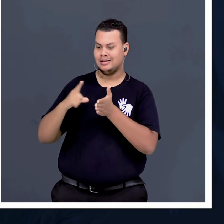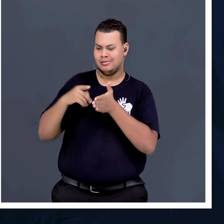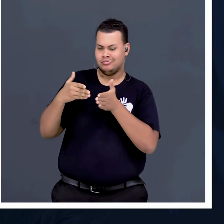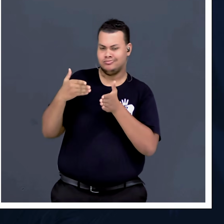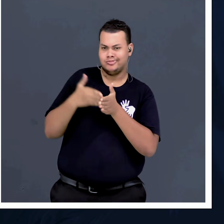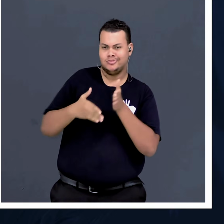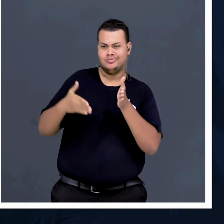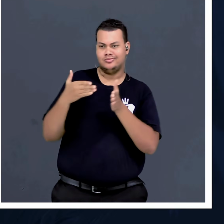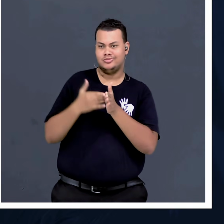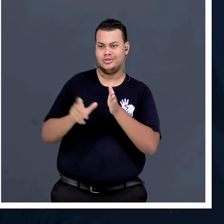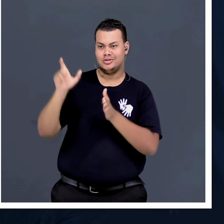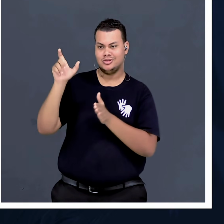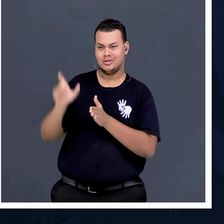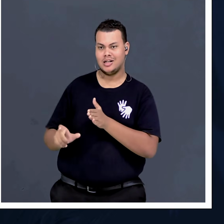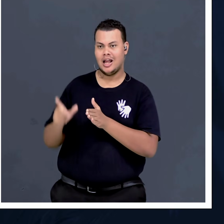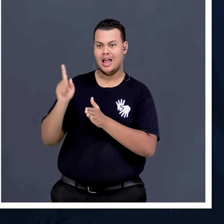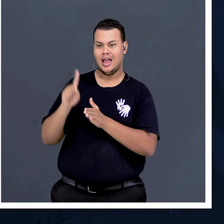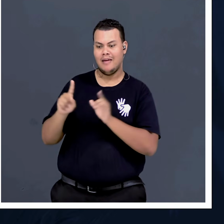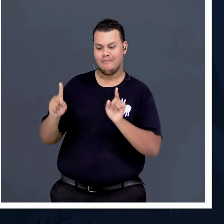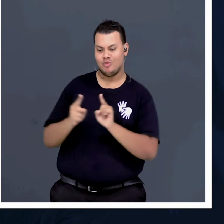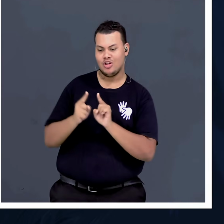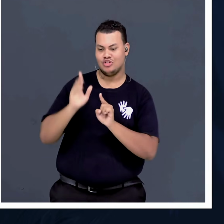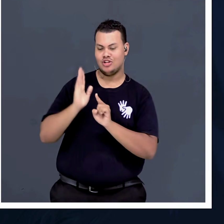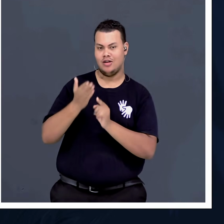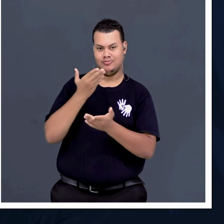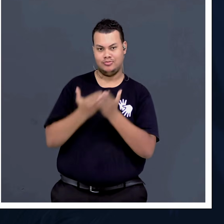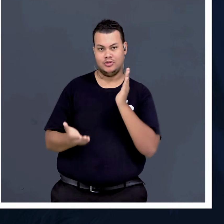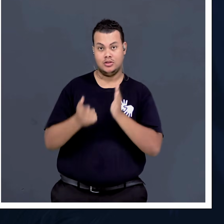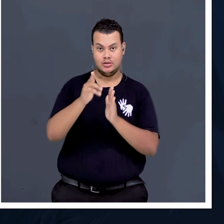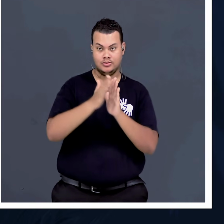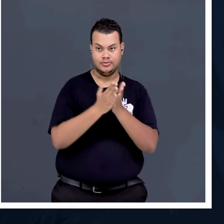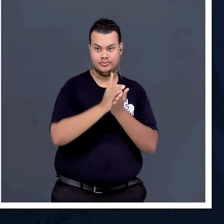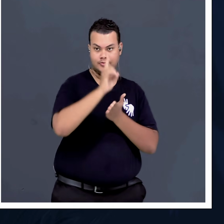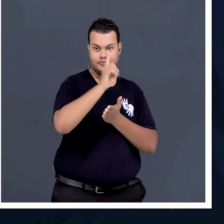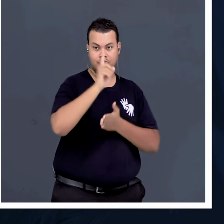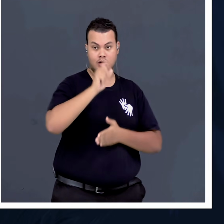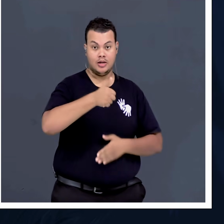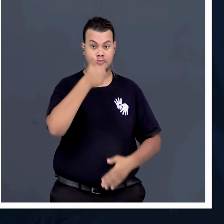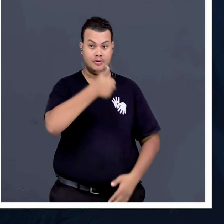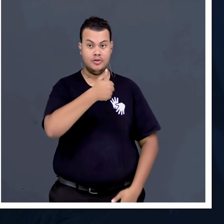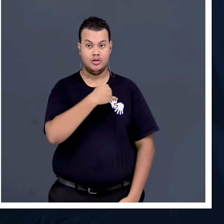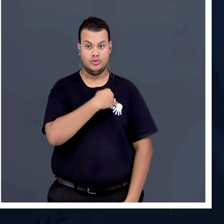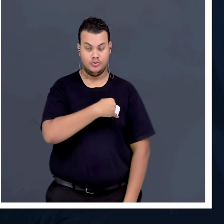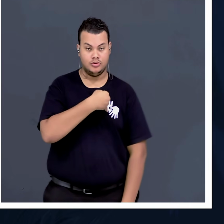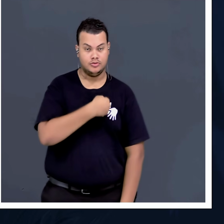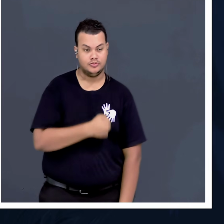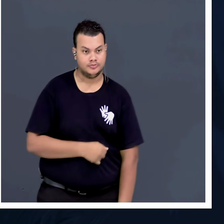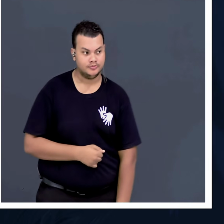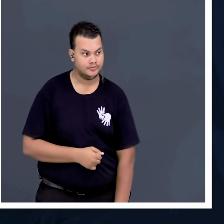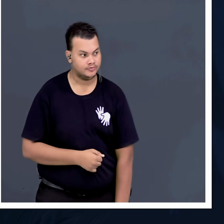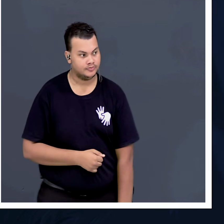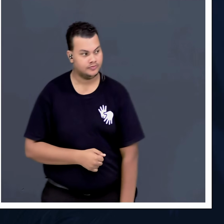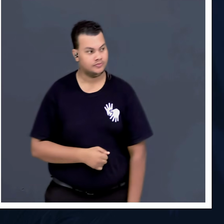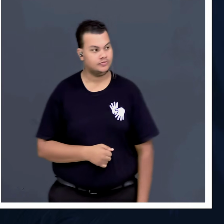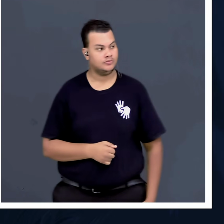limitado, pequeno e já é derrotado. Abra sua Bíblia em 1 João.